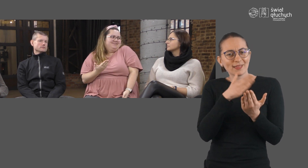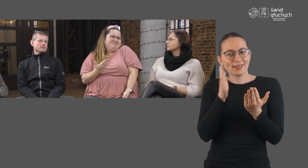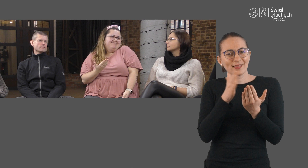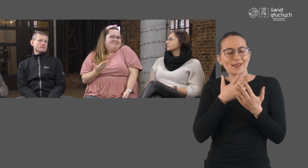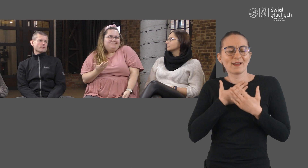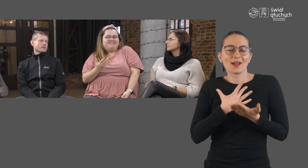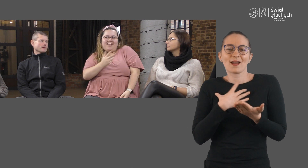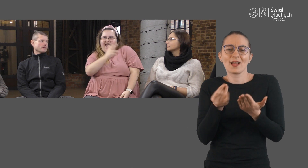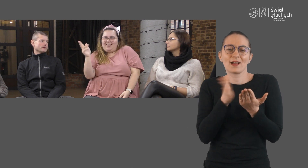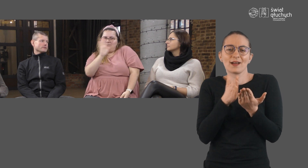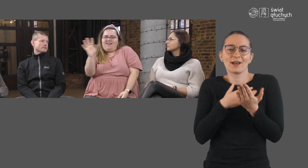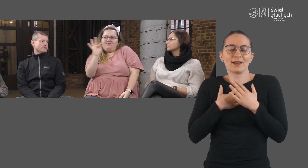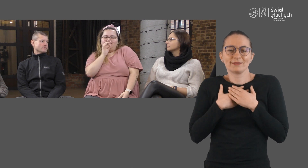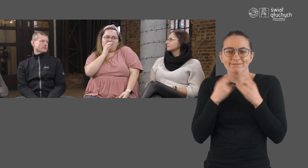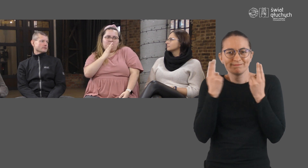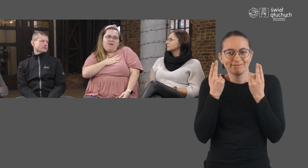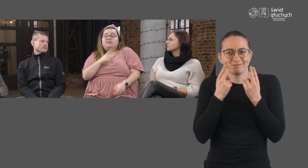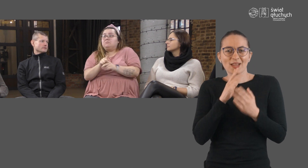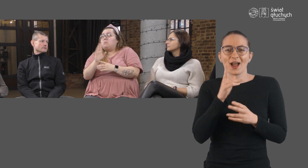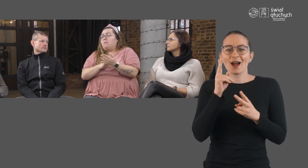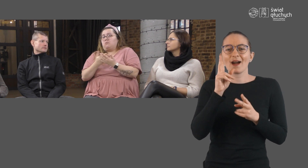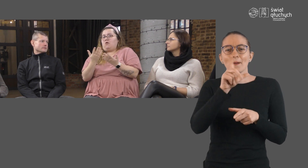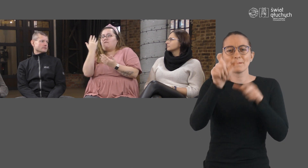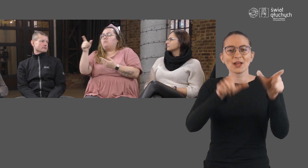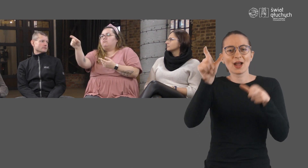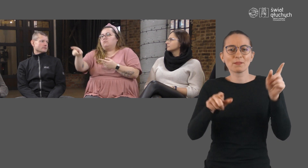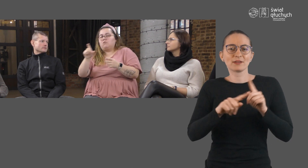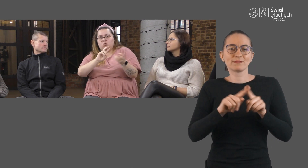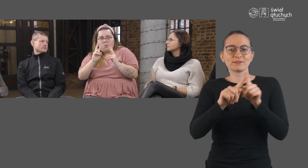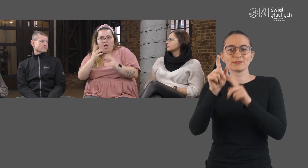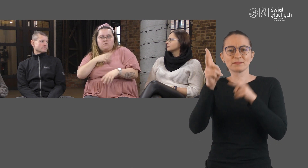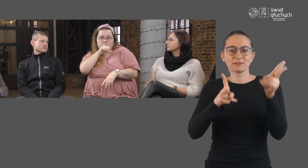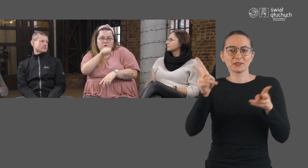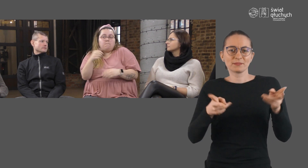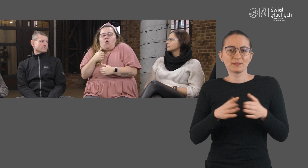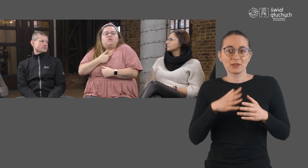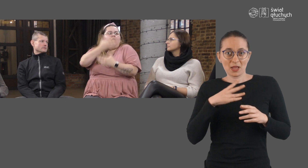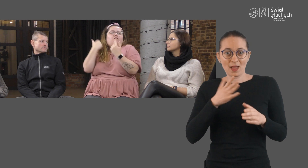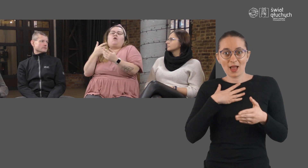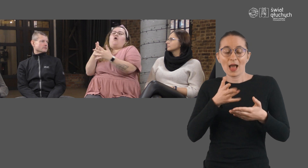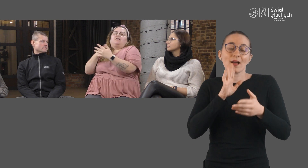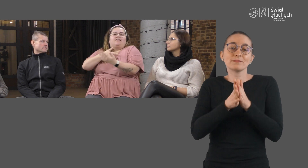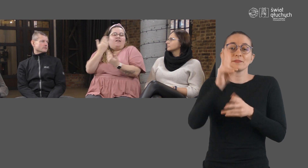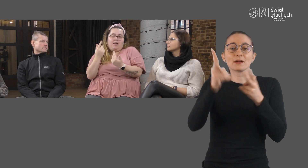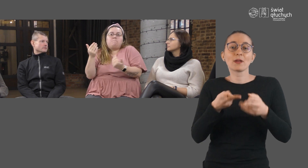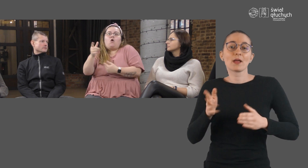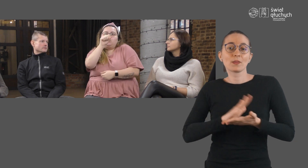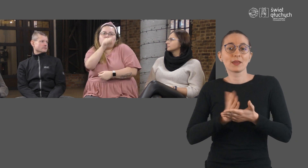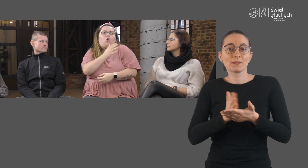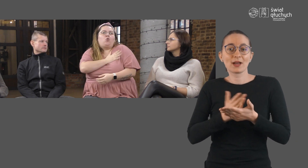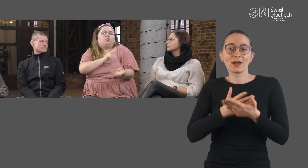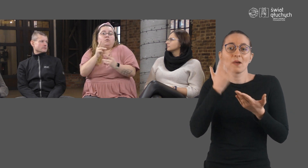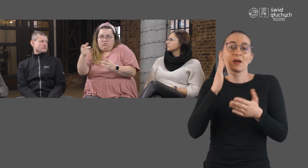te książki, to po prostu lubię. Każdy ma własny, na przykład, no nie wiem, tłumacz może powiedzieć, no nie